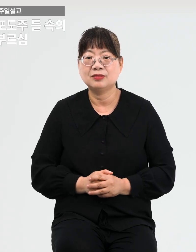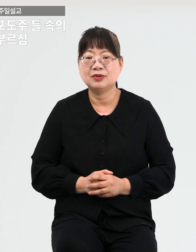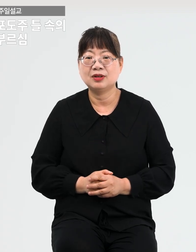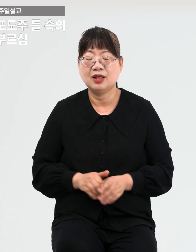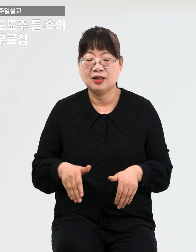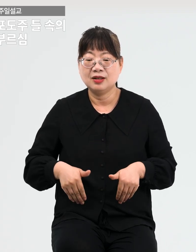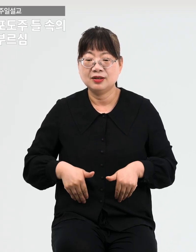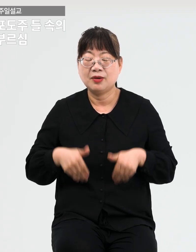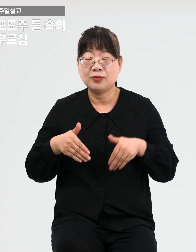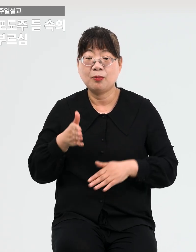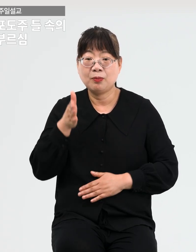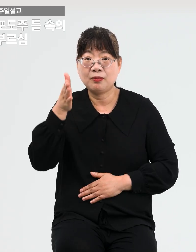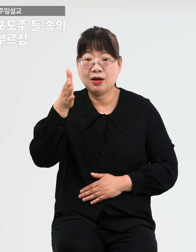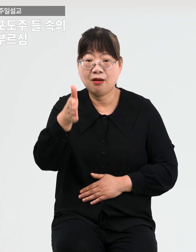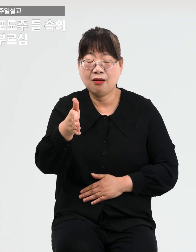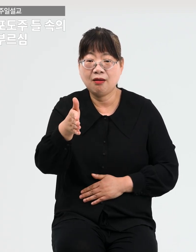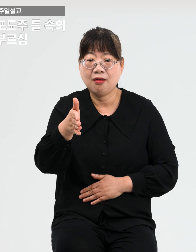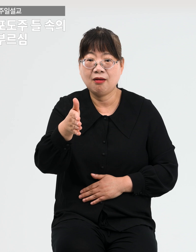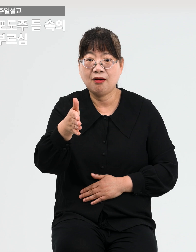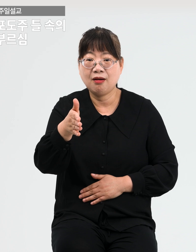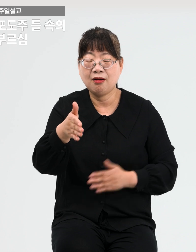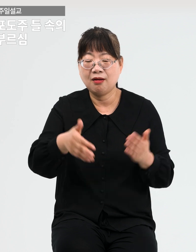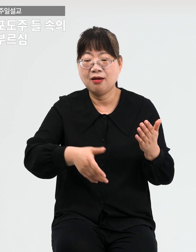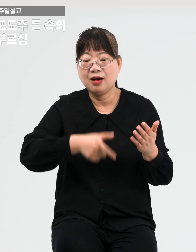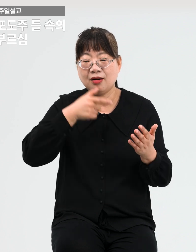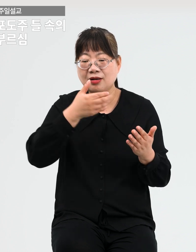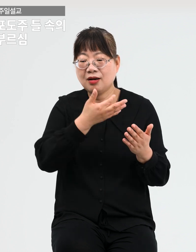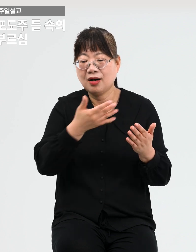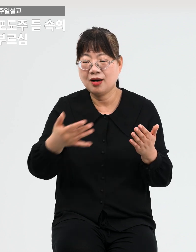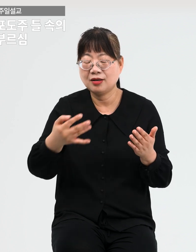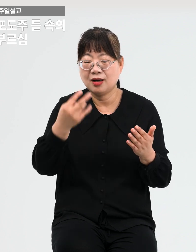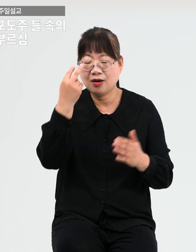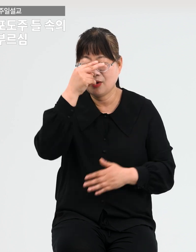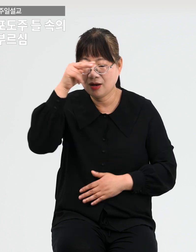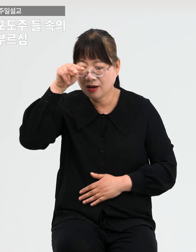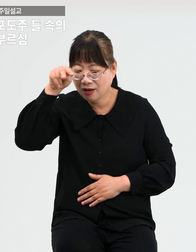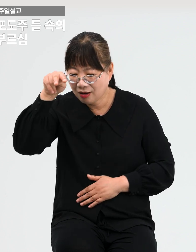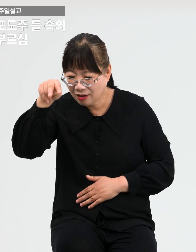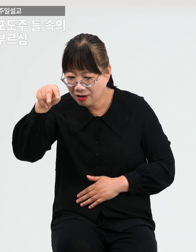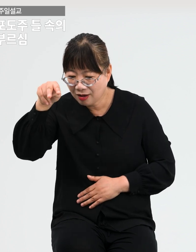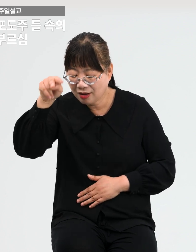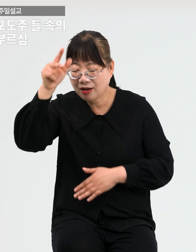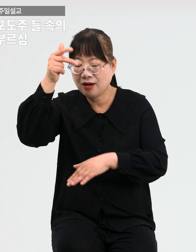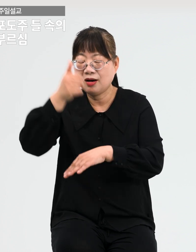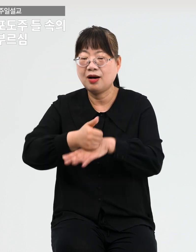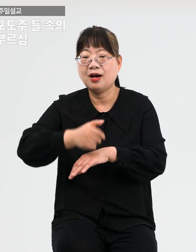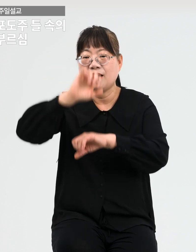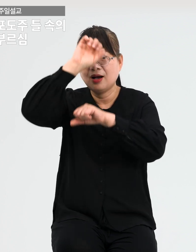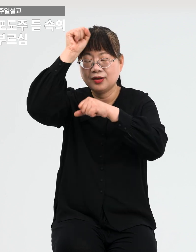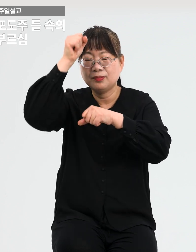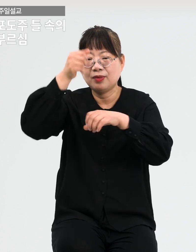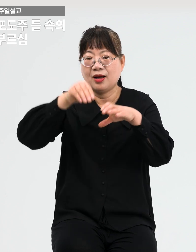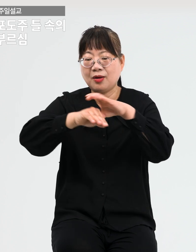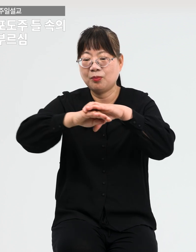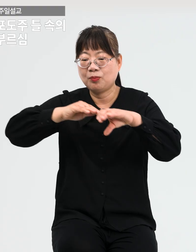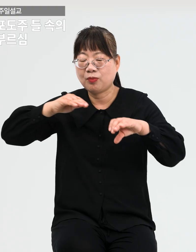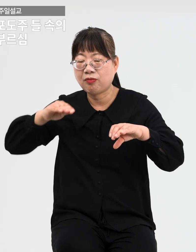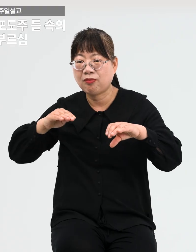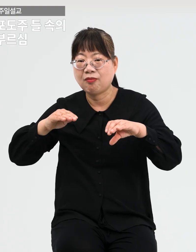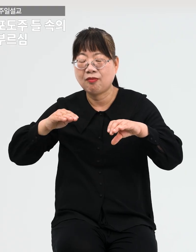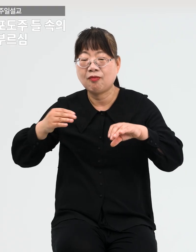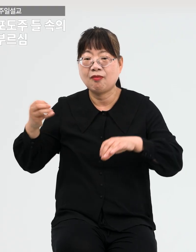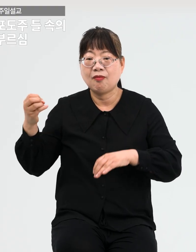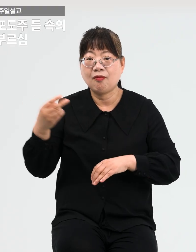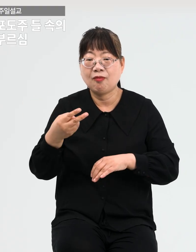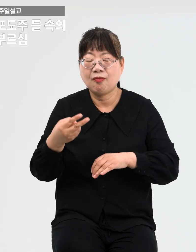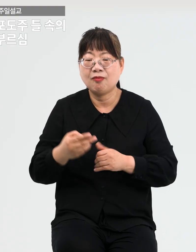남쪽 방향으로 흘러가는 강물을 쳐다보다가 드디어 신발을 벗어요.